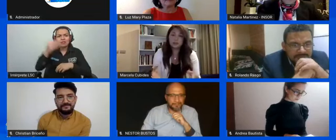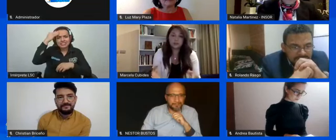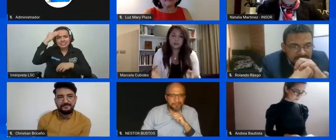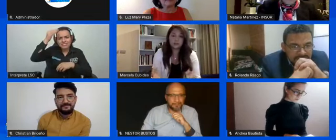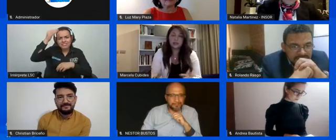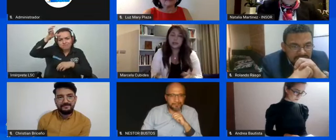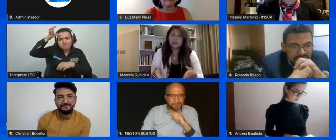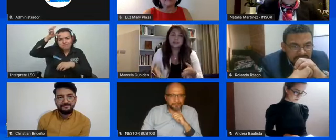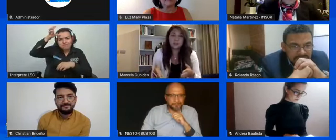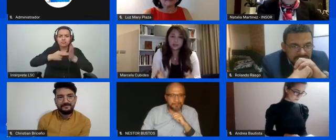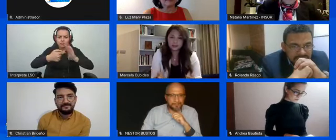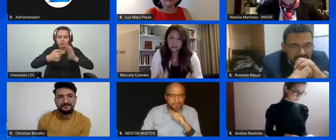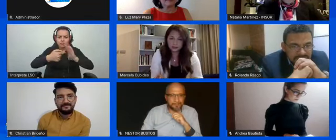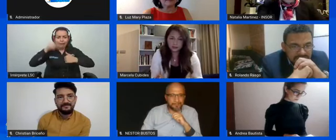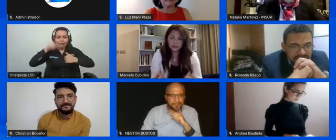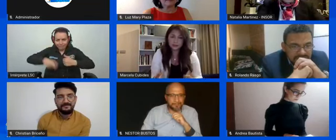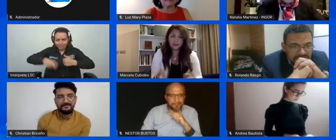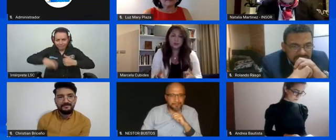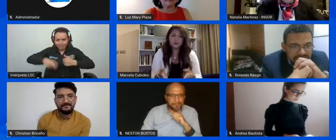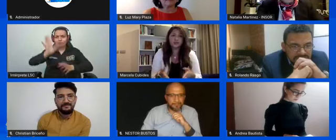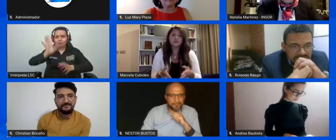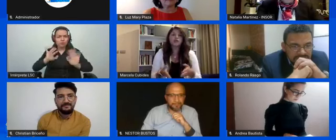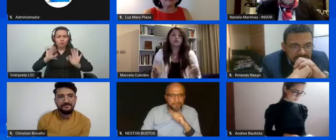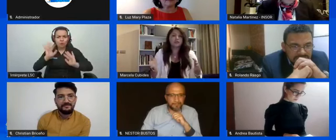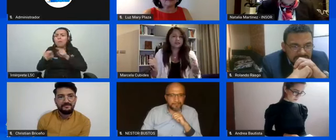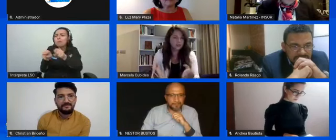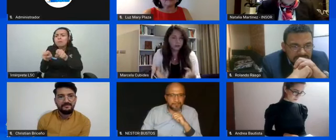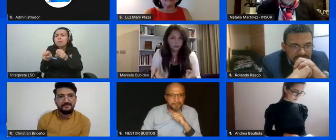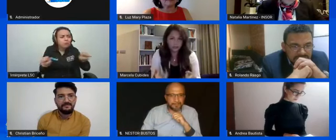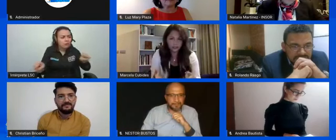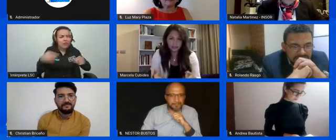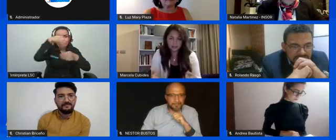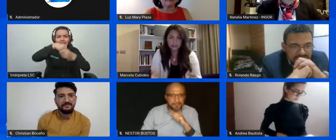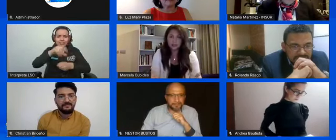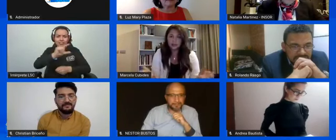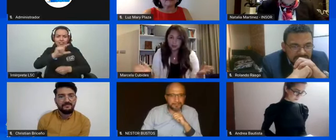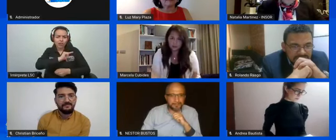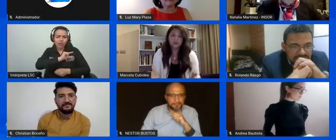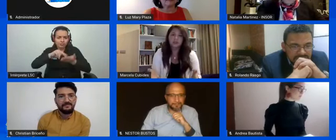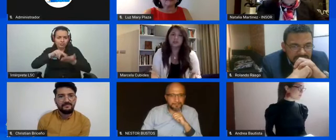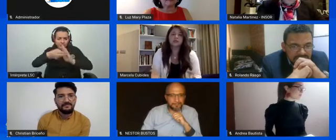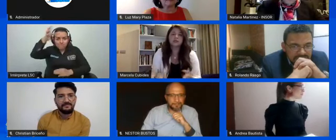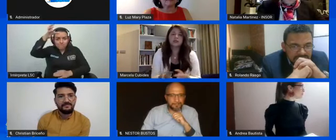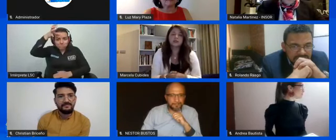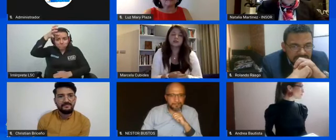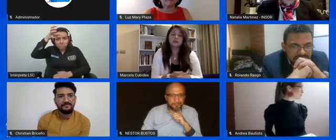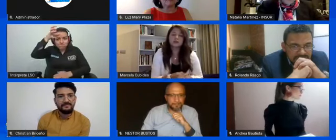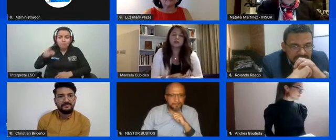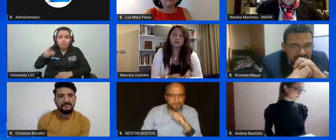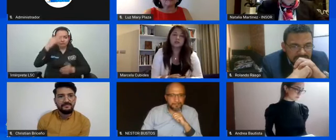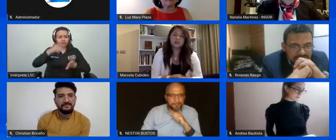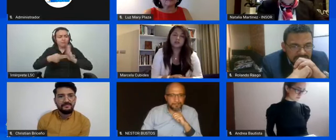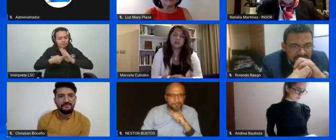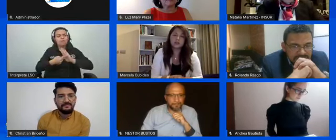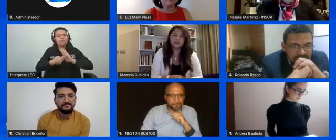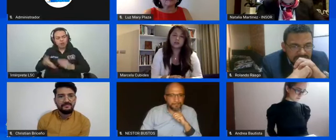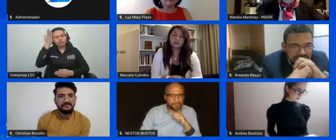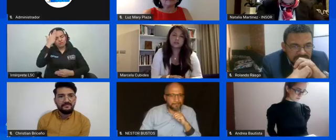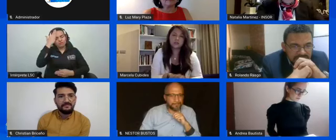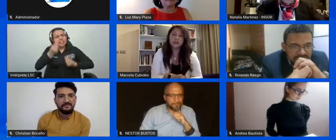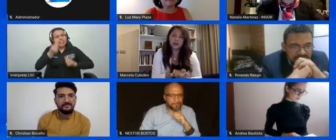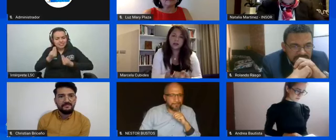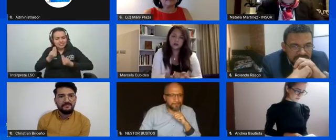50 personas expertas en la comunidad sorda que saben lo que hay que hacer, pues lo que tenemos que hacer es justamente escucharlos a